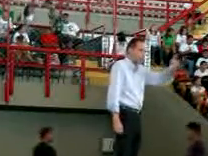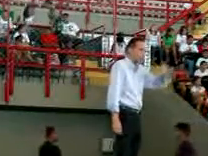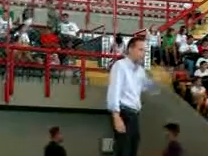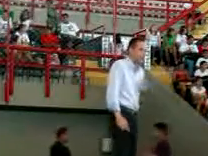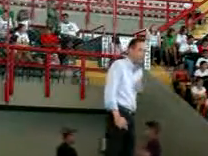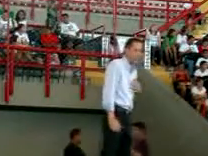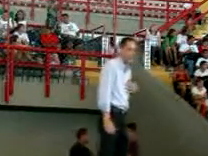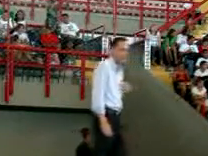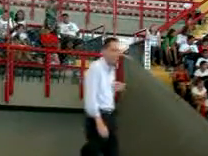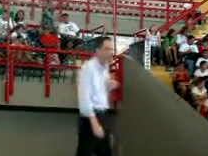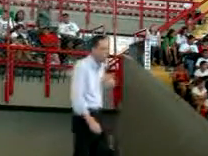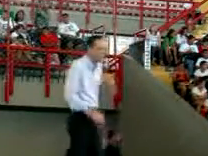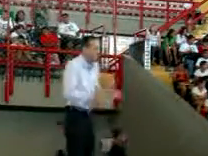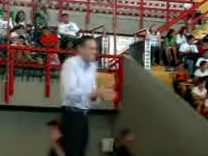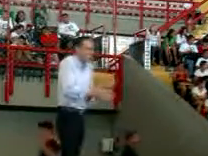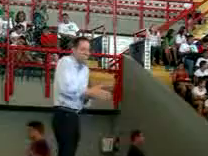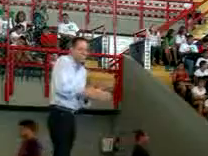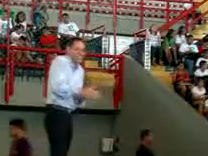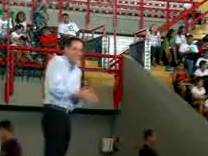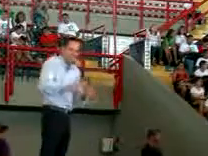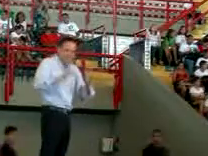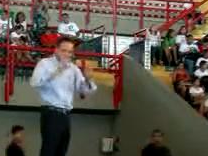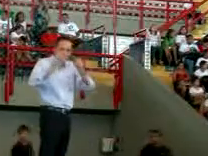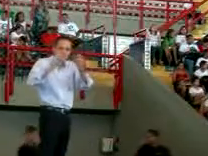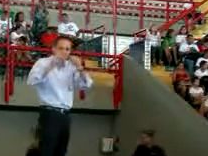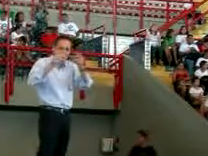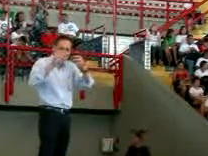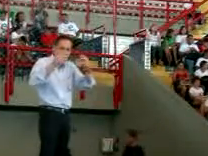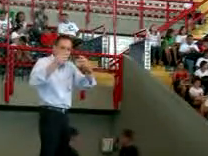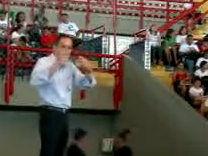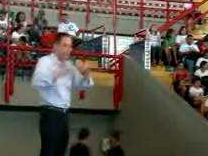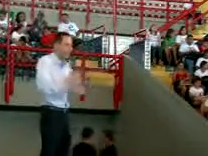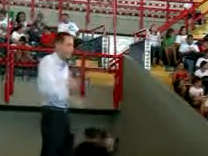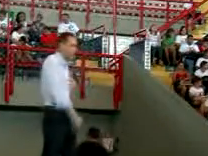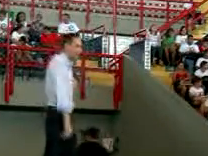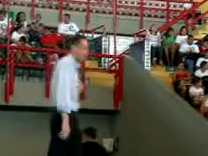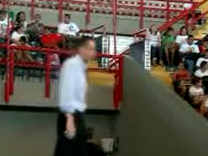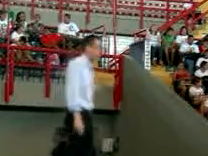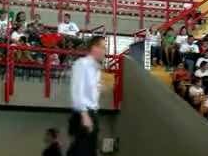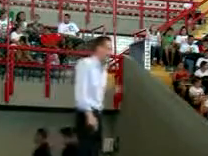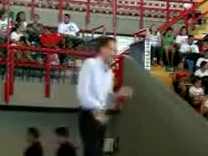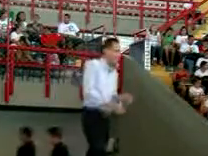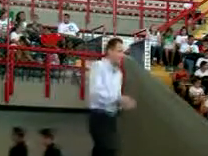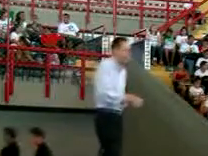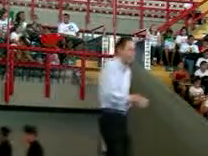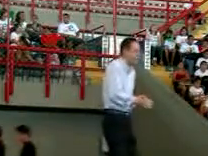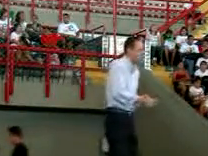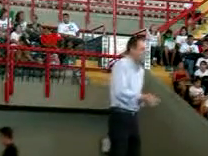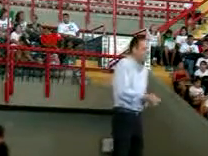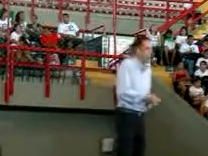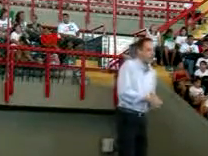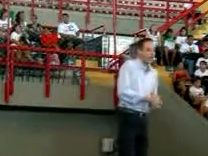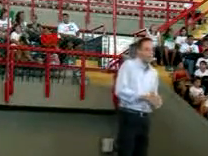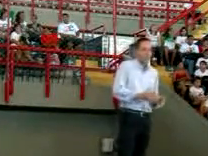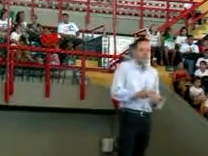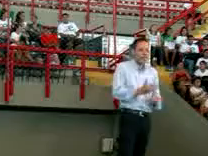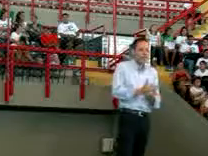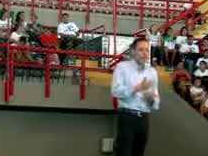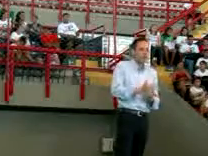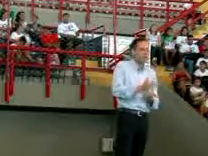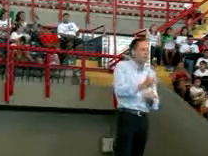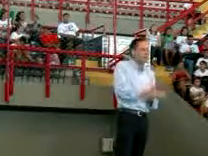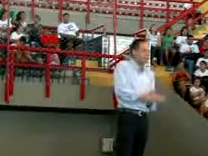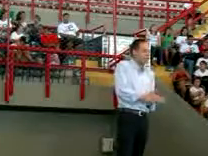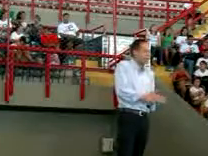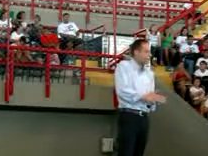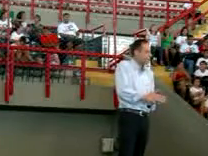segundo tempo do Messi. Muito bem, só para fazer uma prévia assim para o coração da gente próximo ano, né? Vai ser legal. Muito bem,